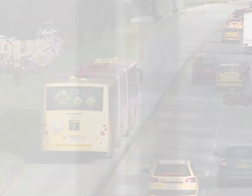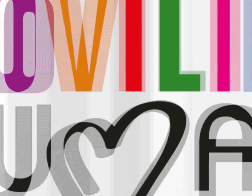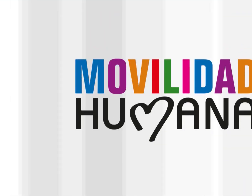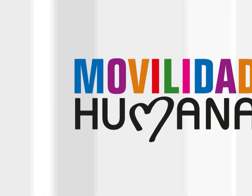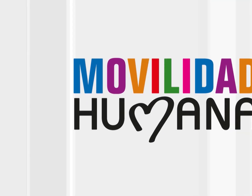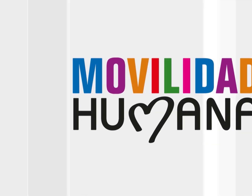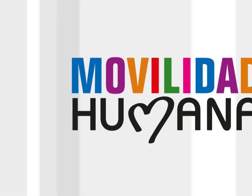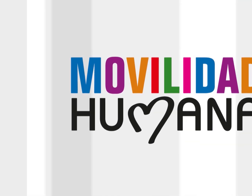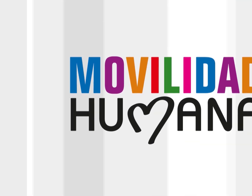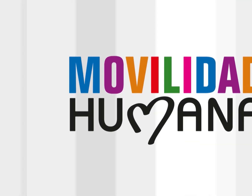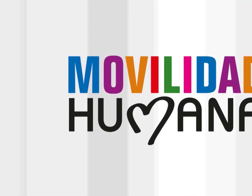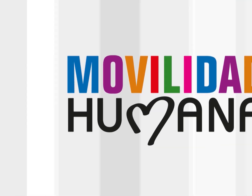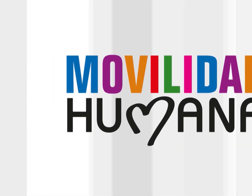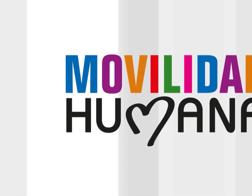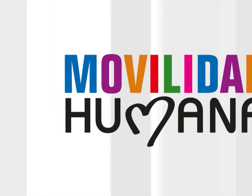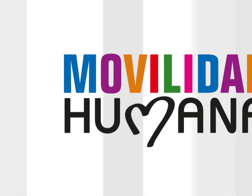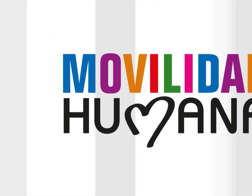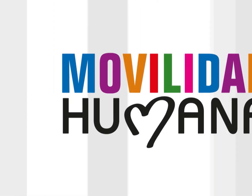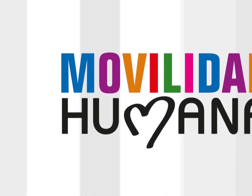Transcription by